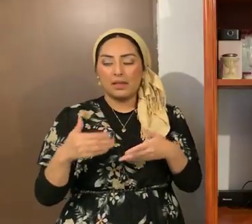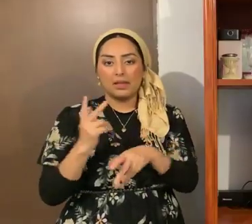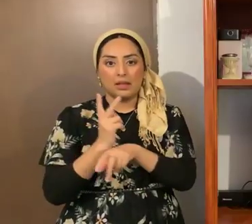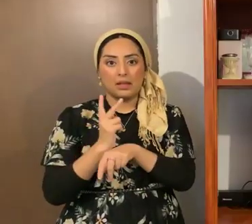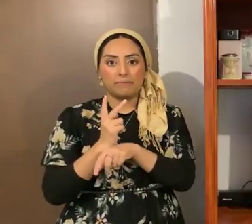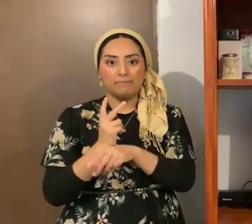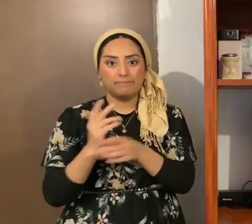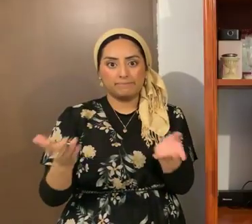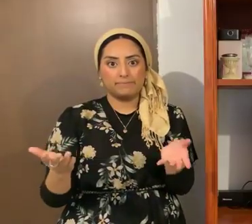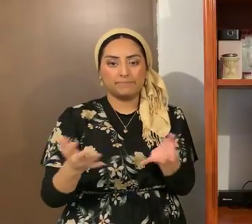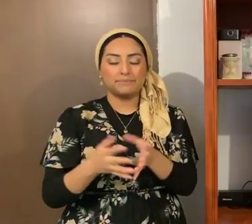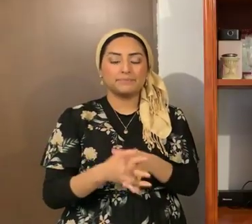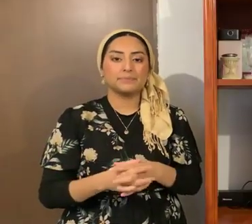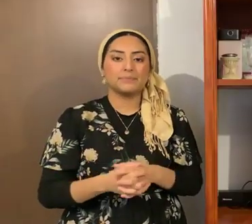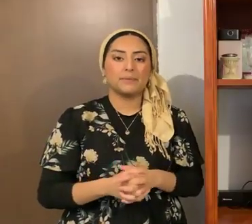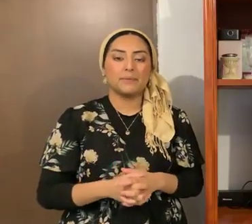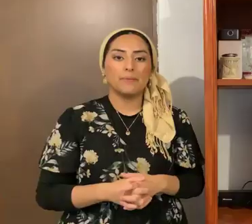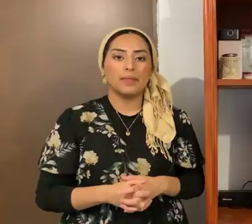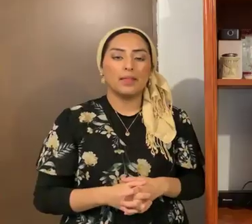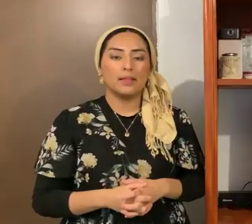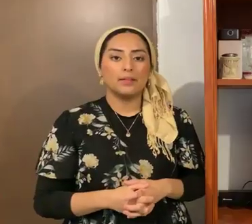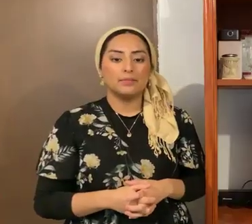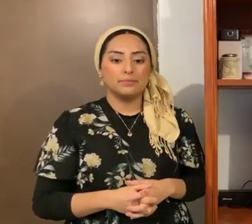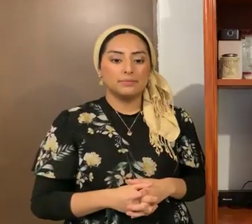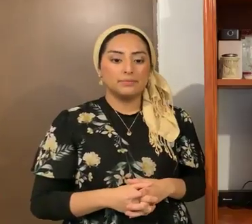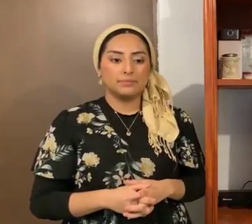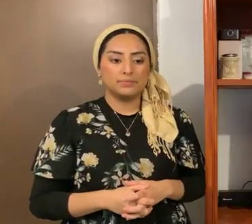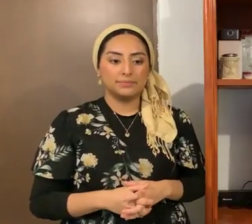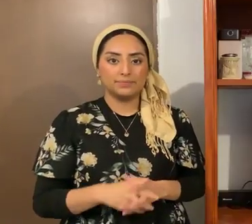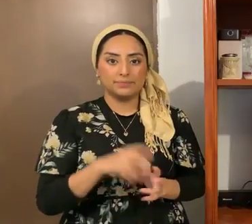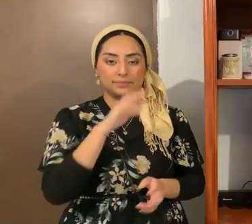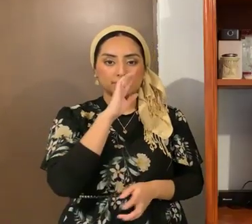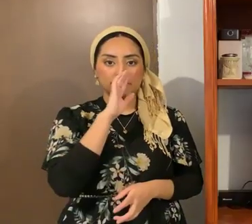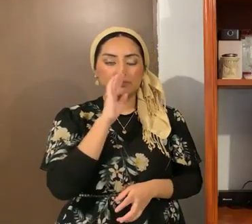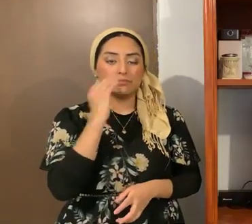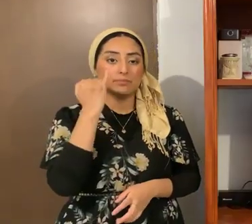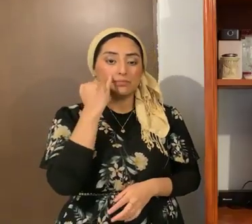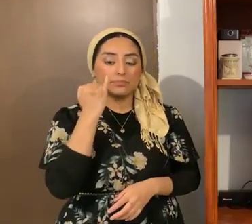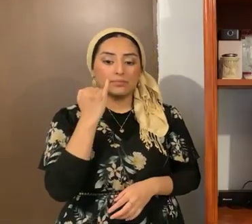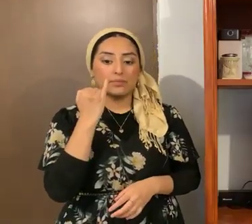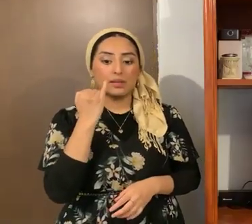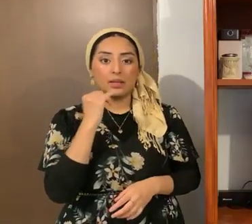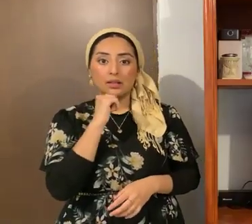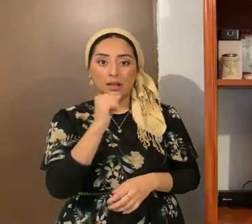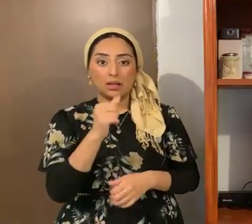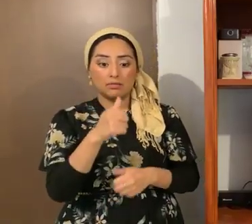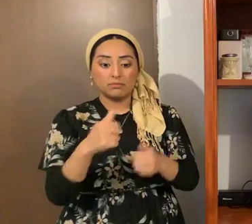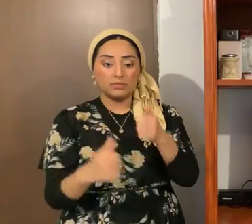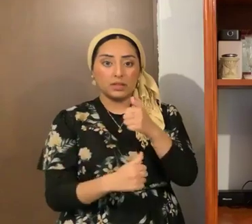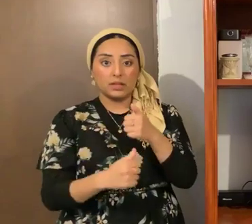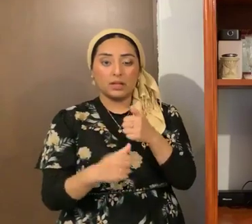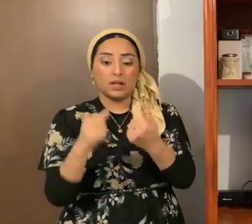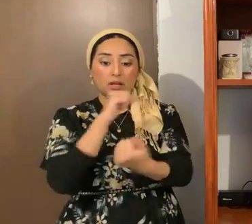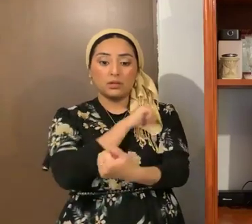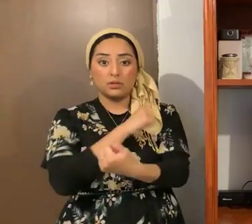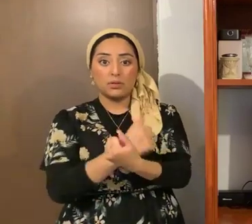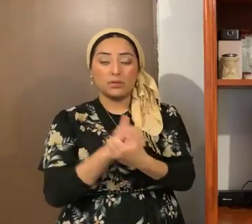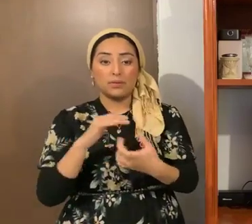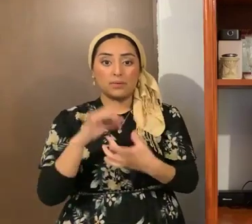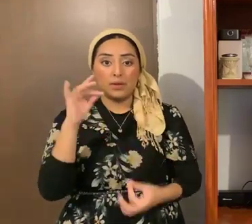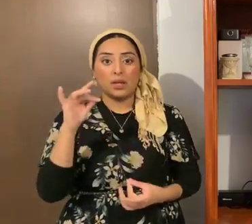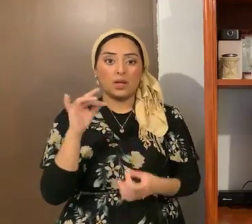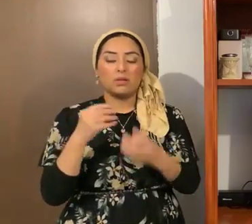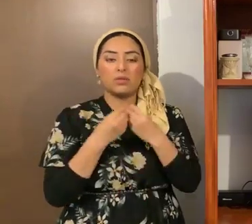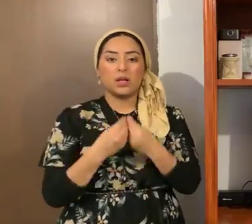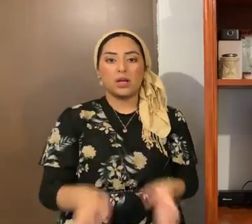quejilá. ¿De acuerdo? ¿Sí? Si no se sujeta uno a la autoridad espiritual, está